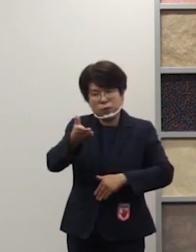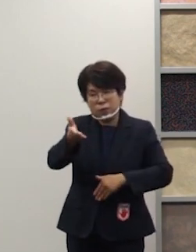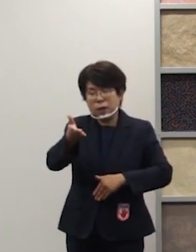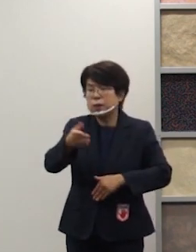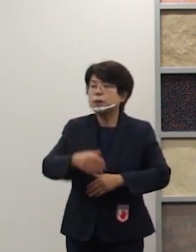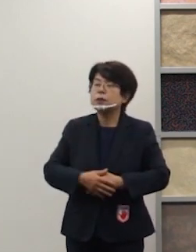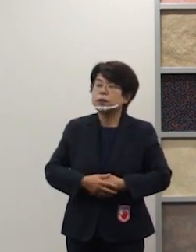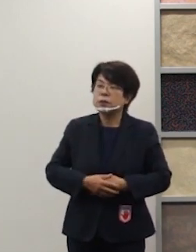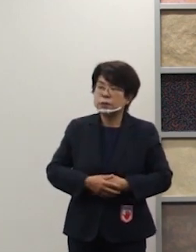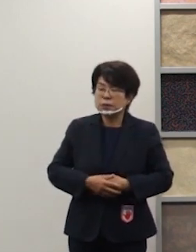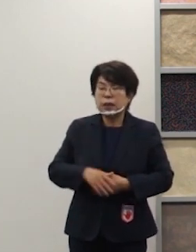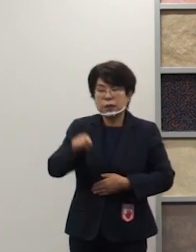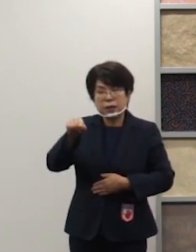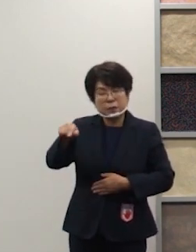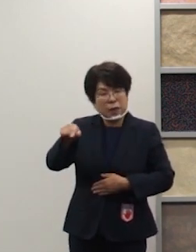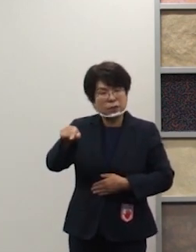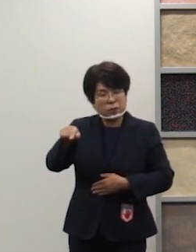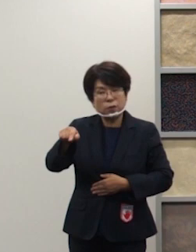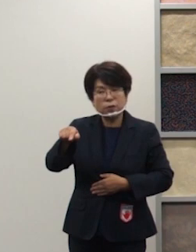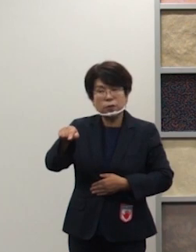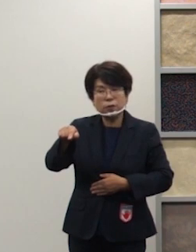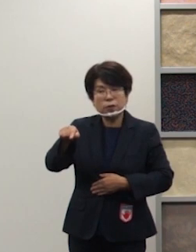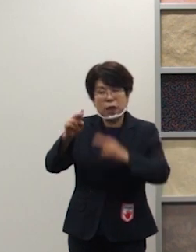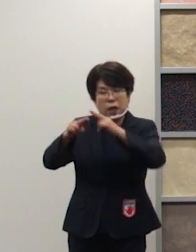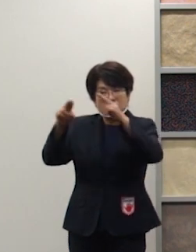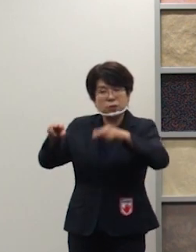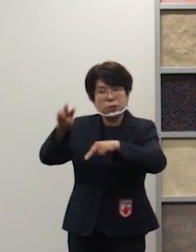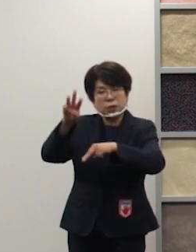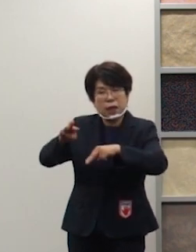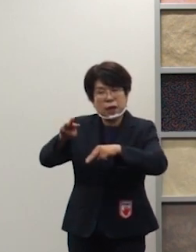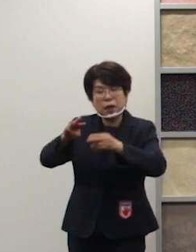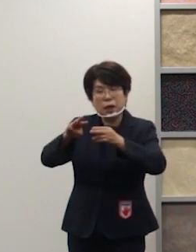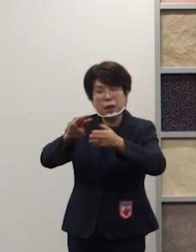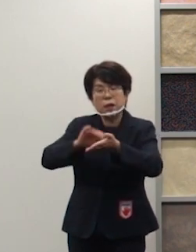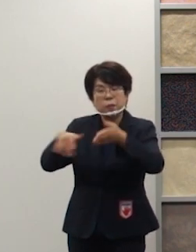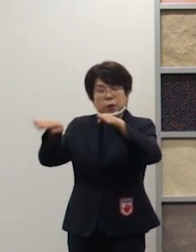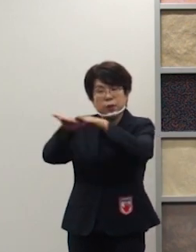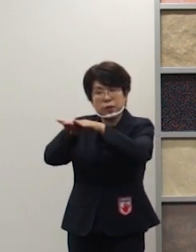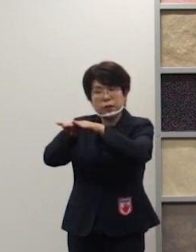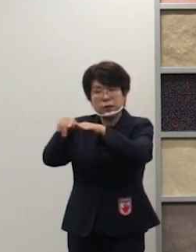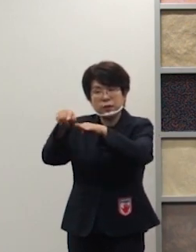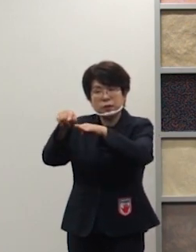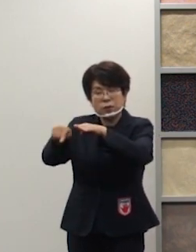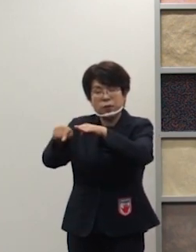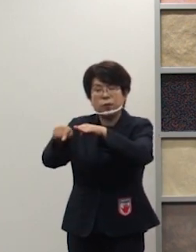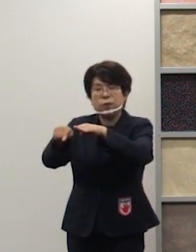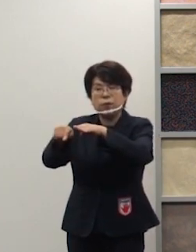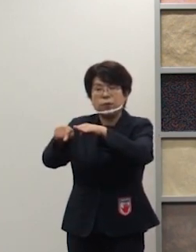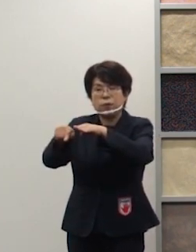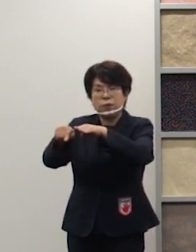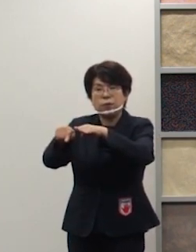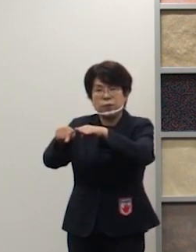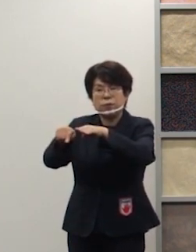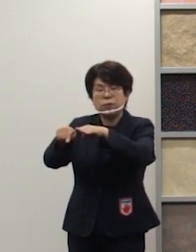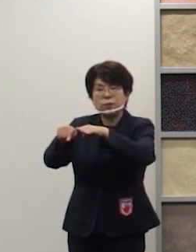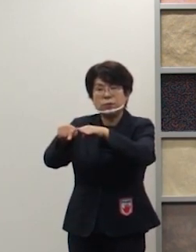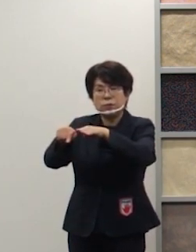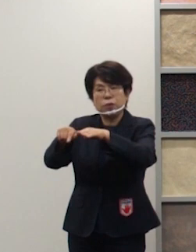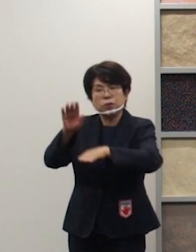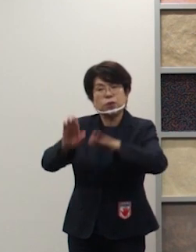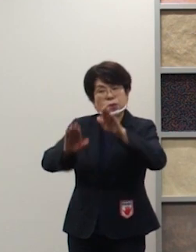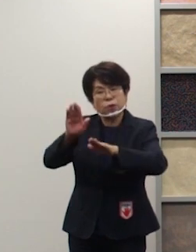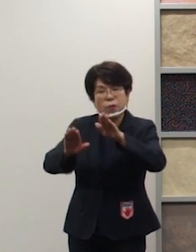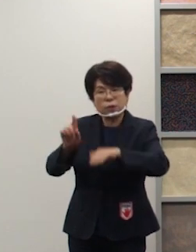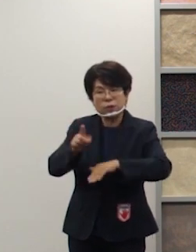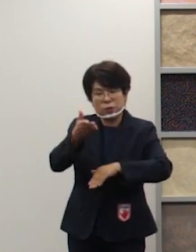か。指定の状況というのはその他に現状でまだ増えてないですけれども、今それはどういう状況になっているのか。 今最終の